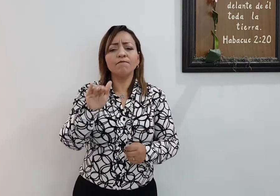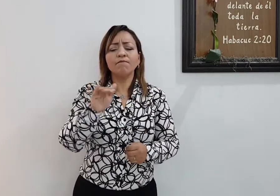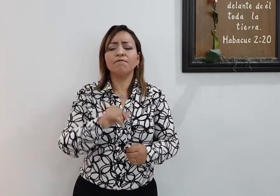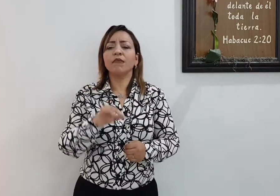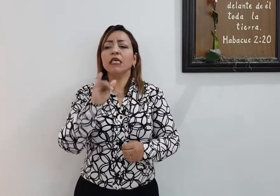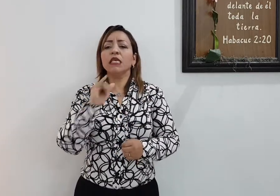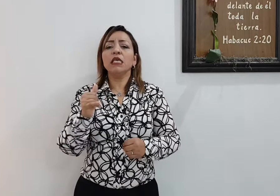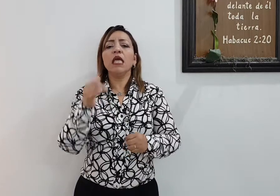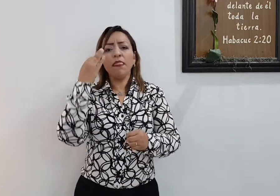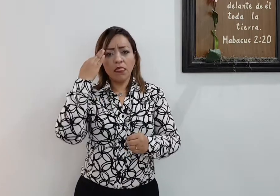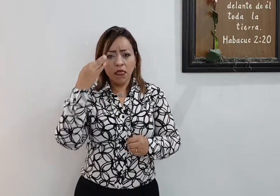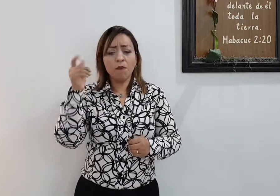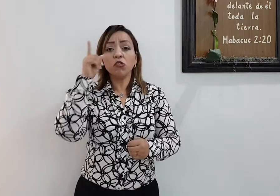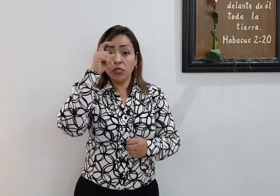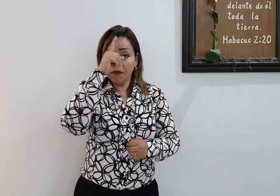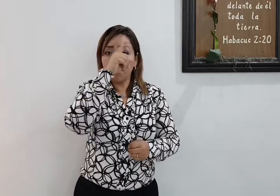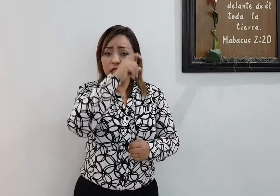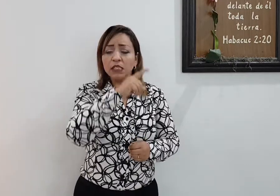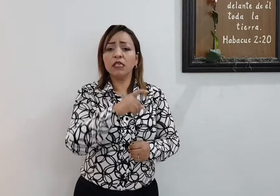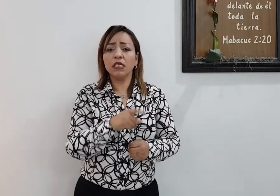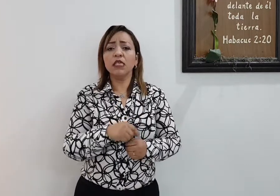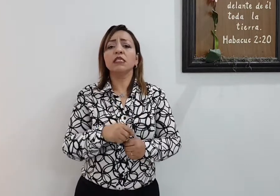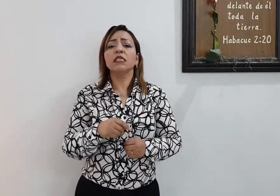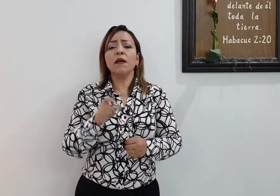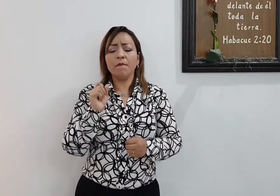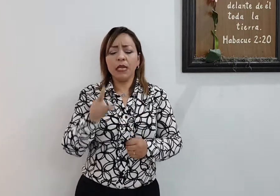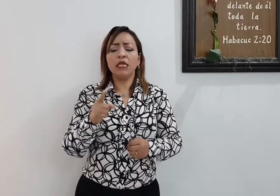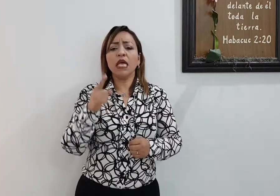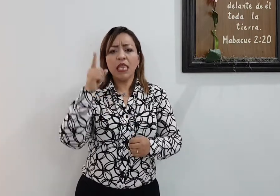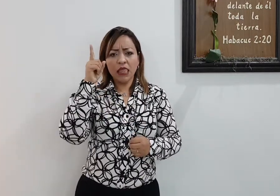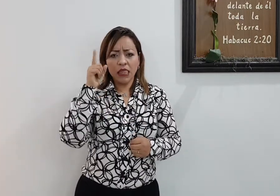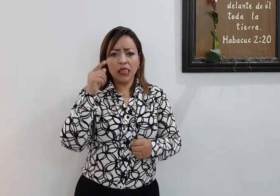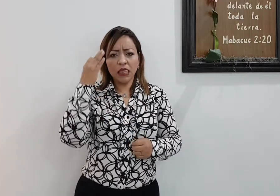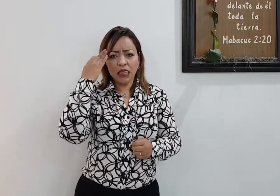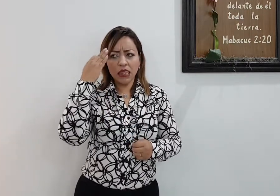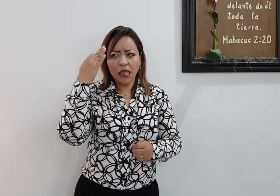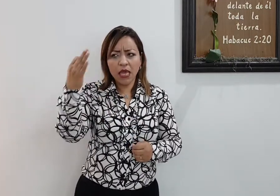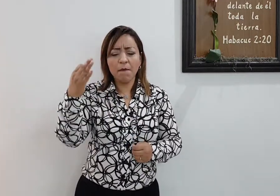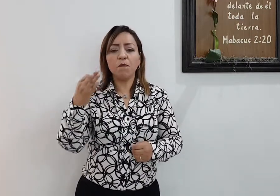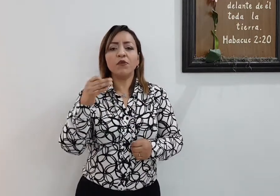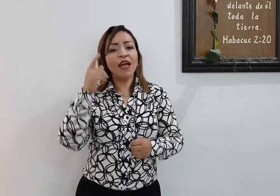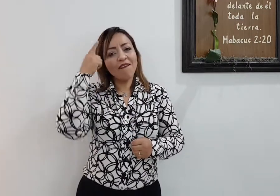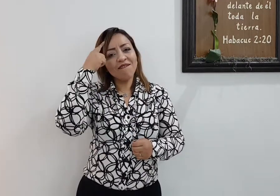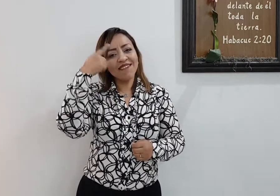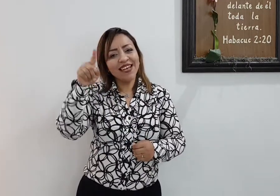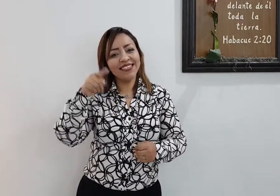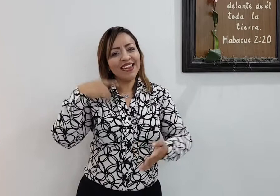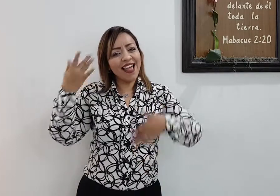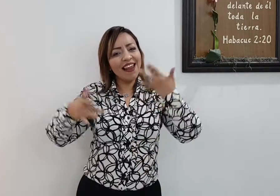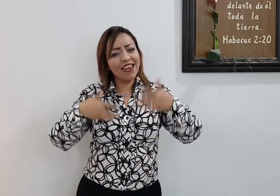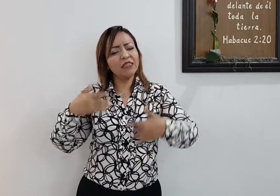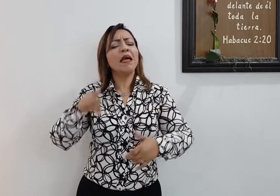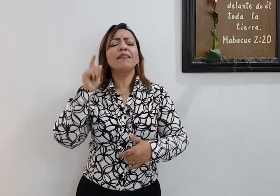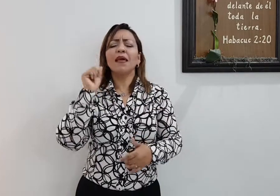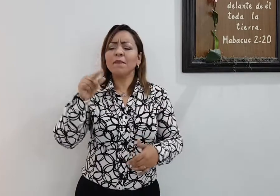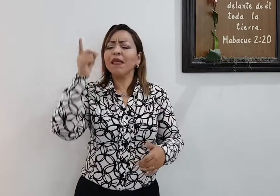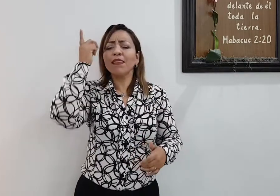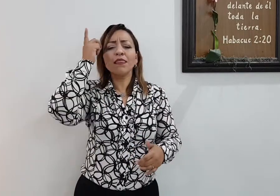hermanos, lo que Dios dejó escrito para nuestras vidas. Ahí encontraremos acerca de todo lo que nosotros necesitamos,